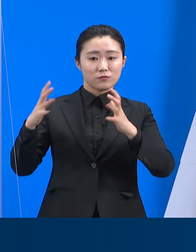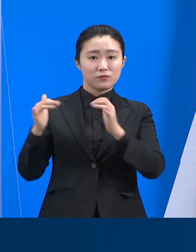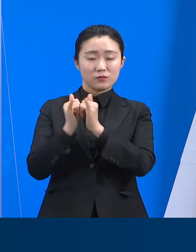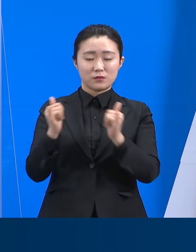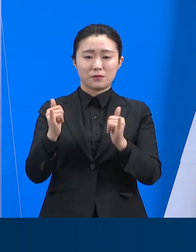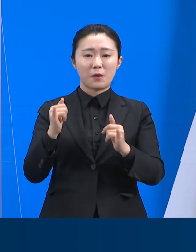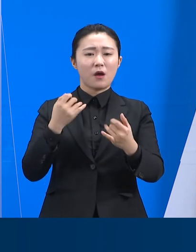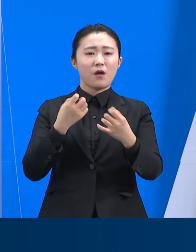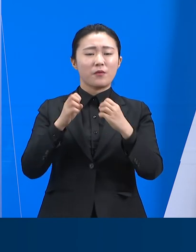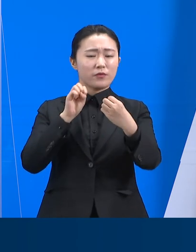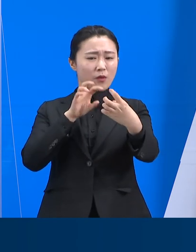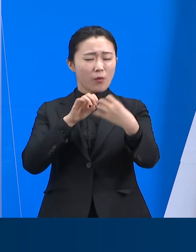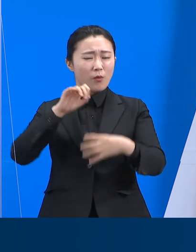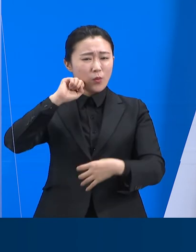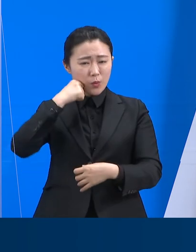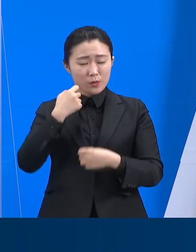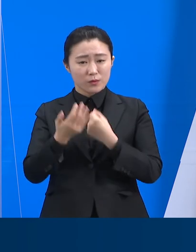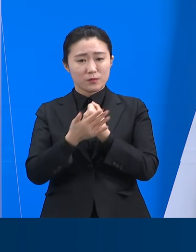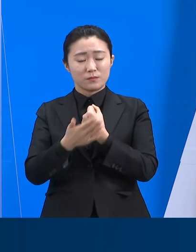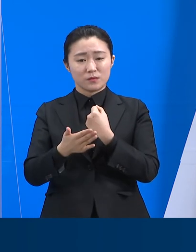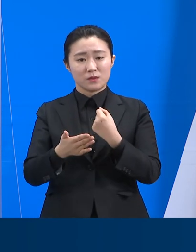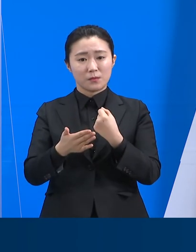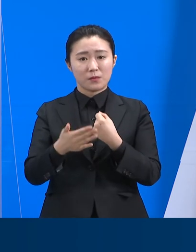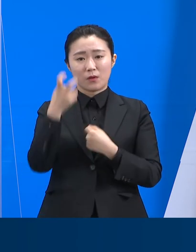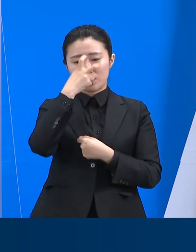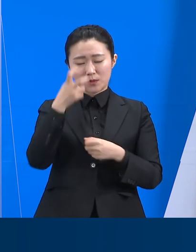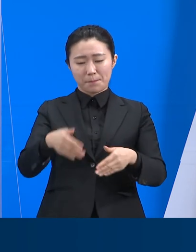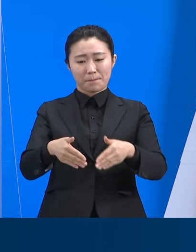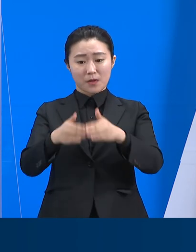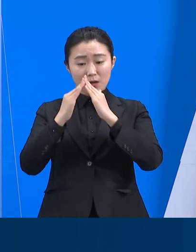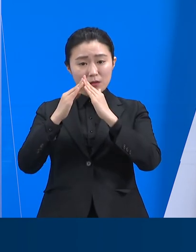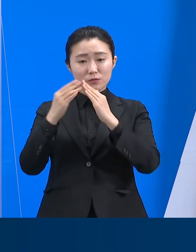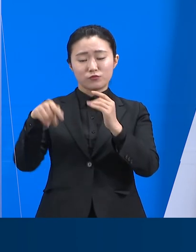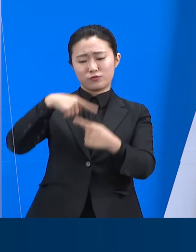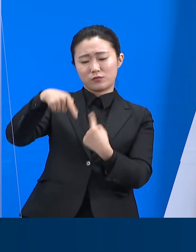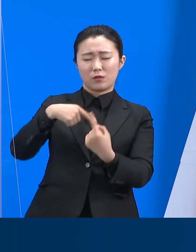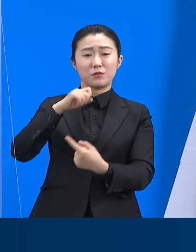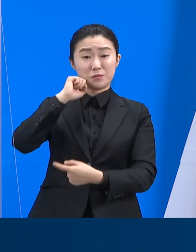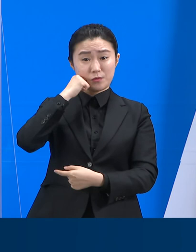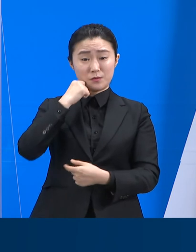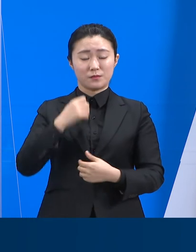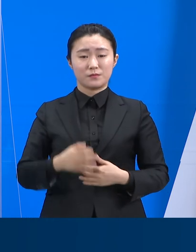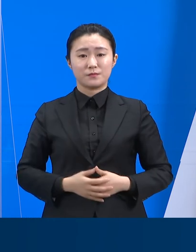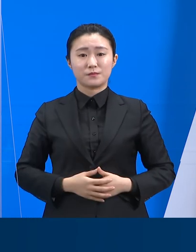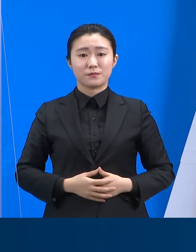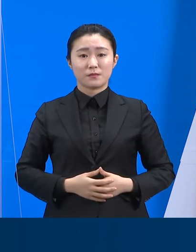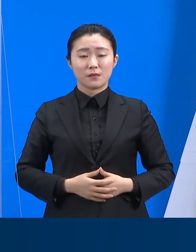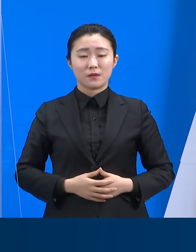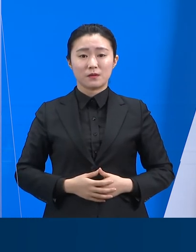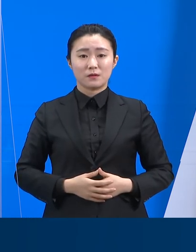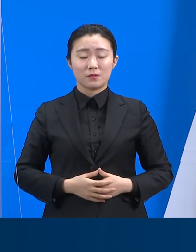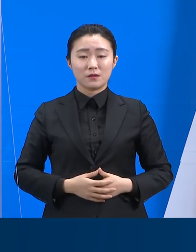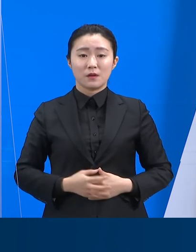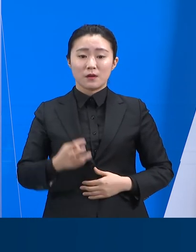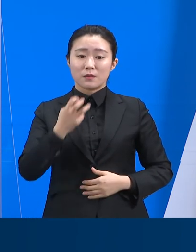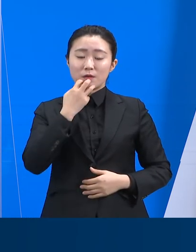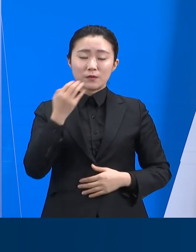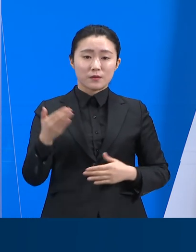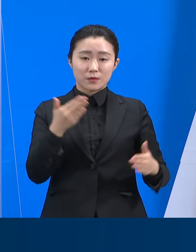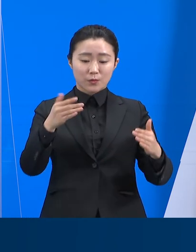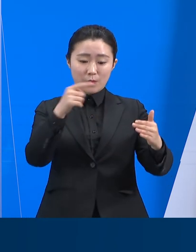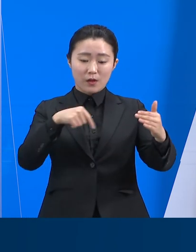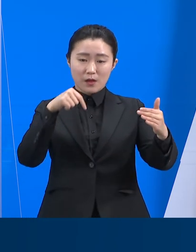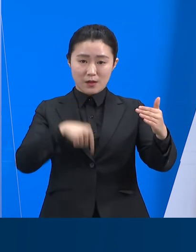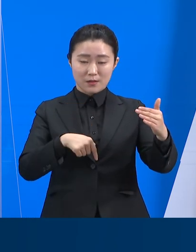받는 데더 난이도가 높습니다. 수도권 공동대응 상황실 및 도내 의료기관들과 적극적으로